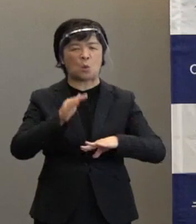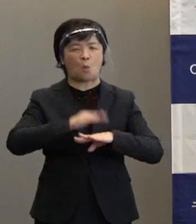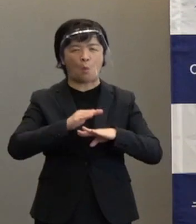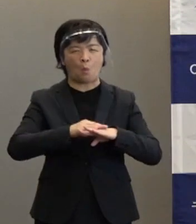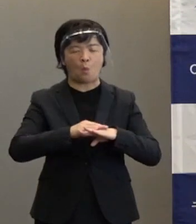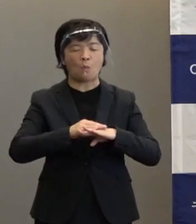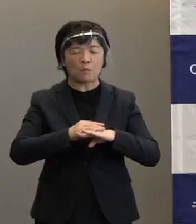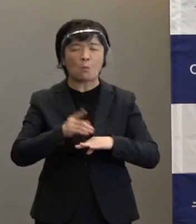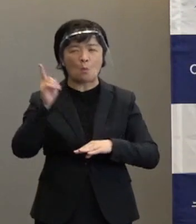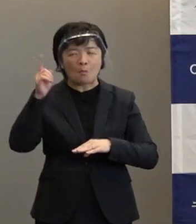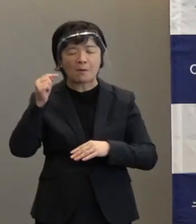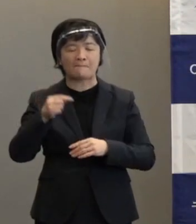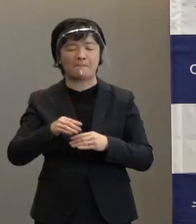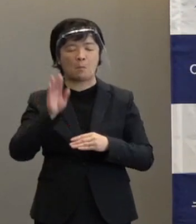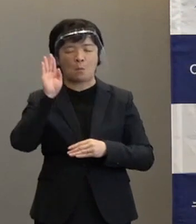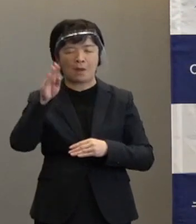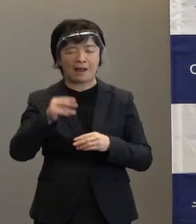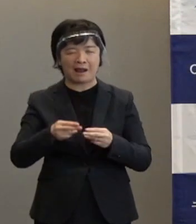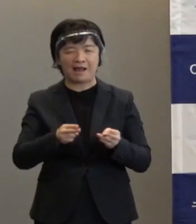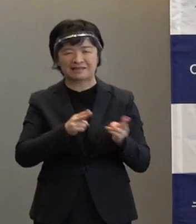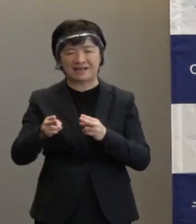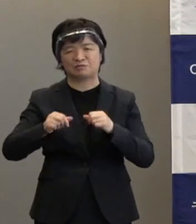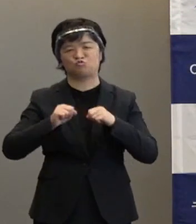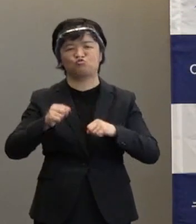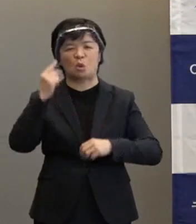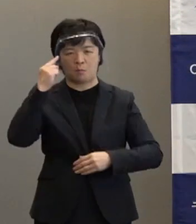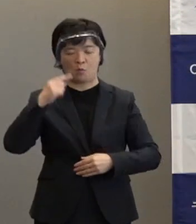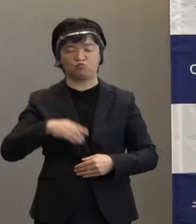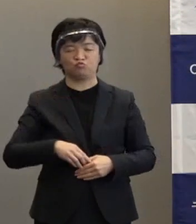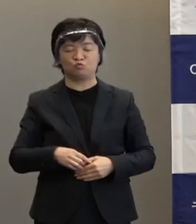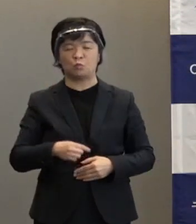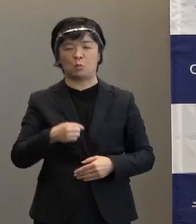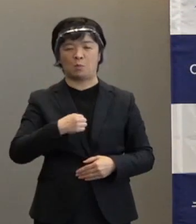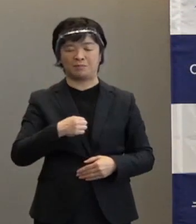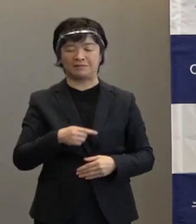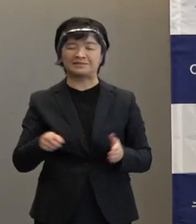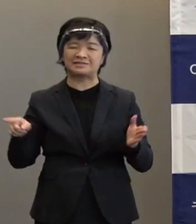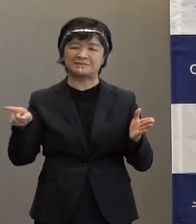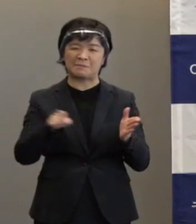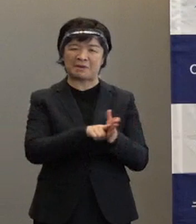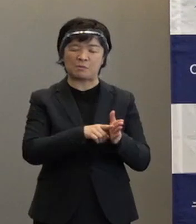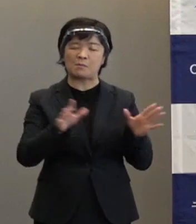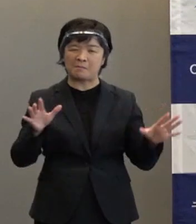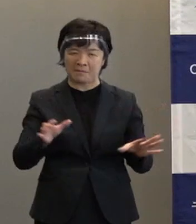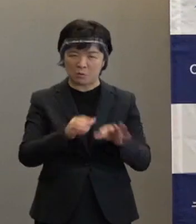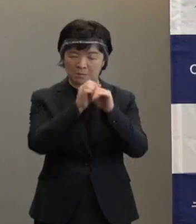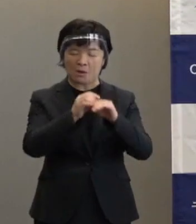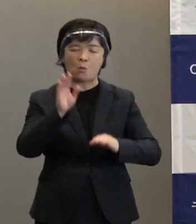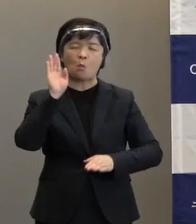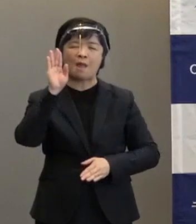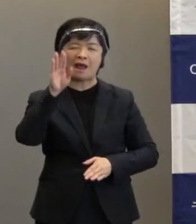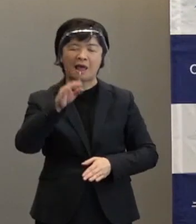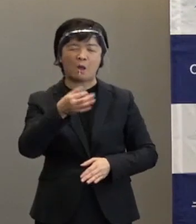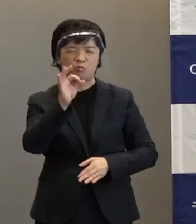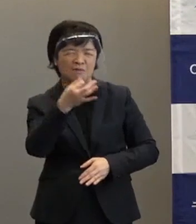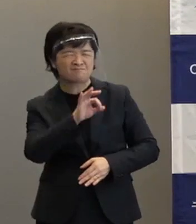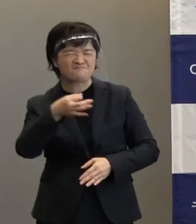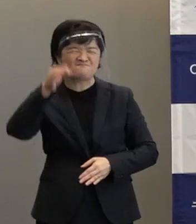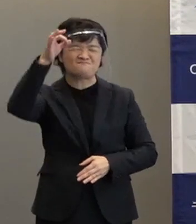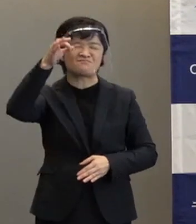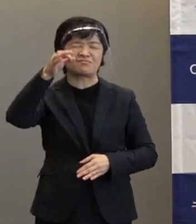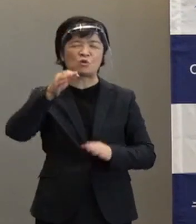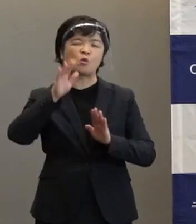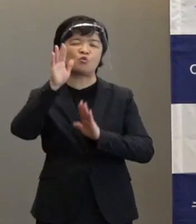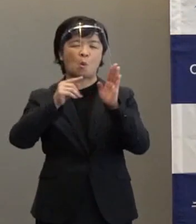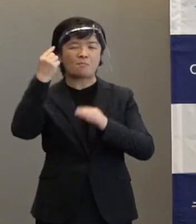になるというふうに思います。現時点においては我々これまでの総括と、それから何より現在の物価高騰の観点からこうした形で実